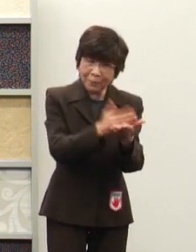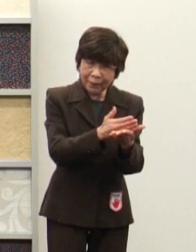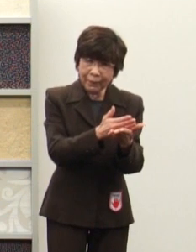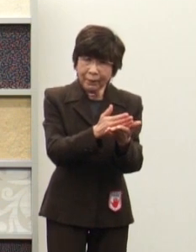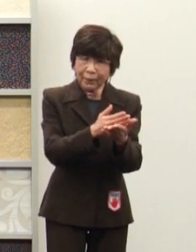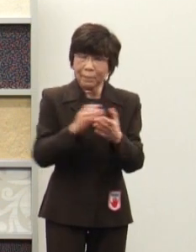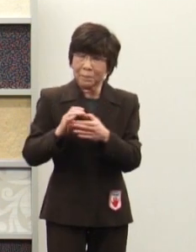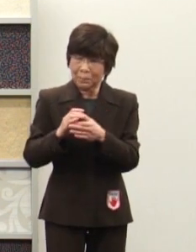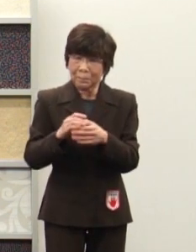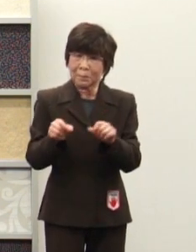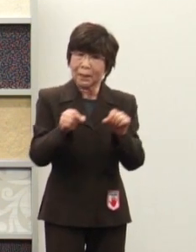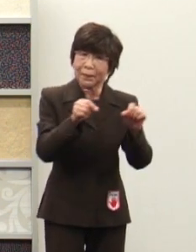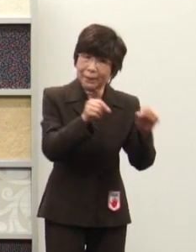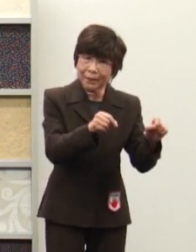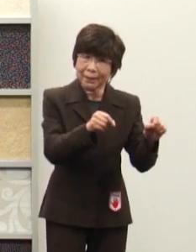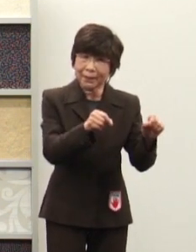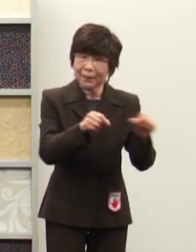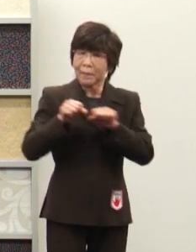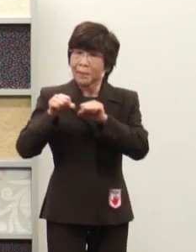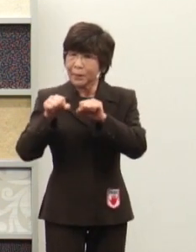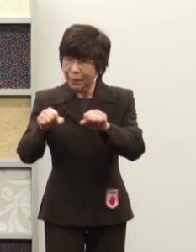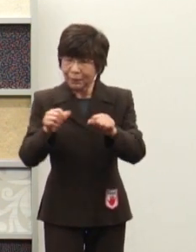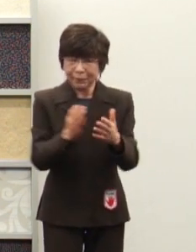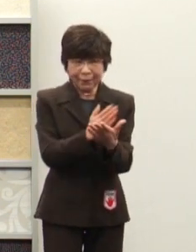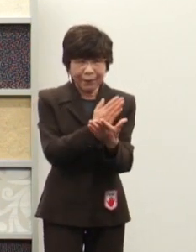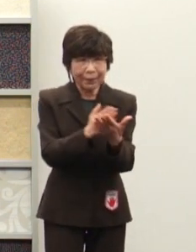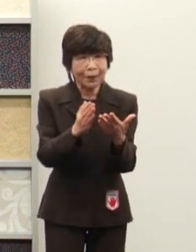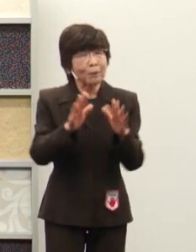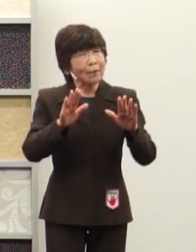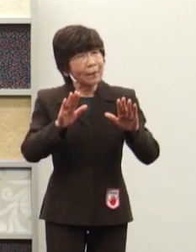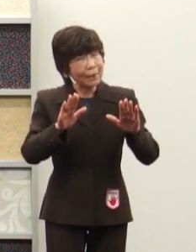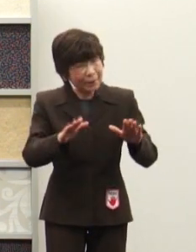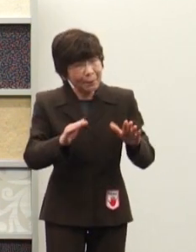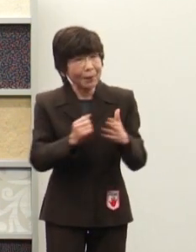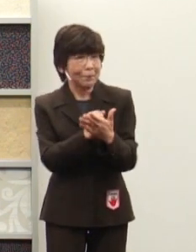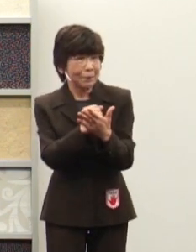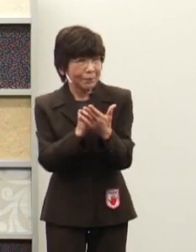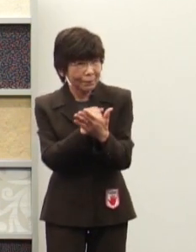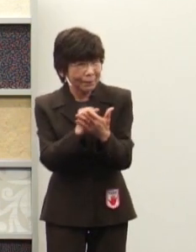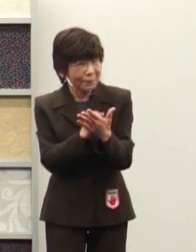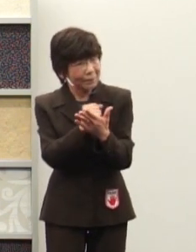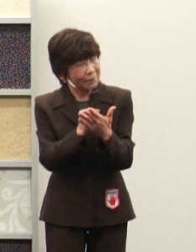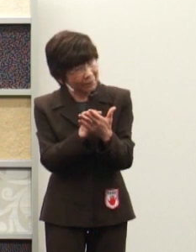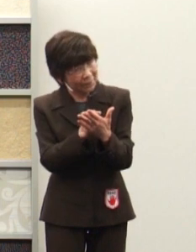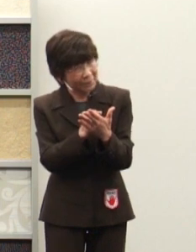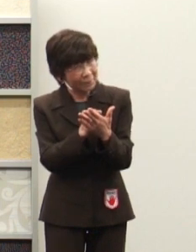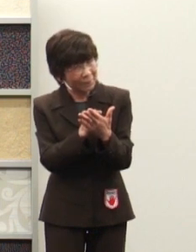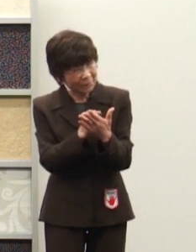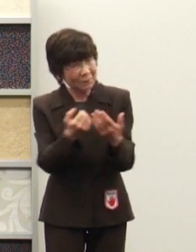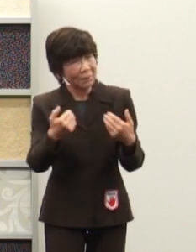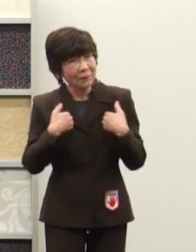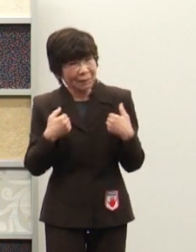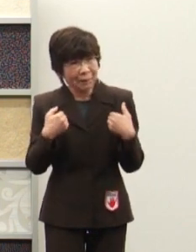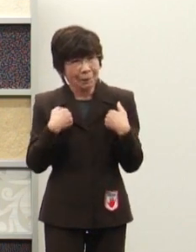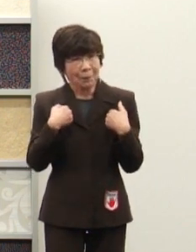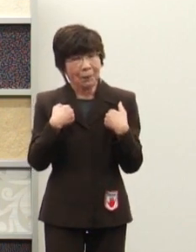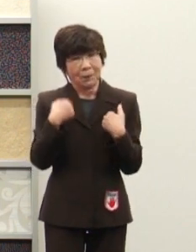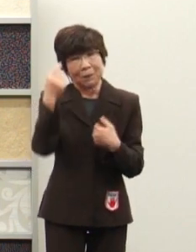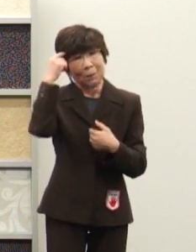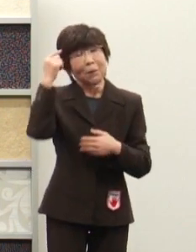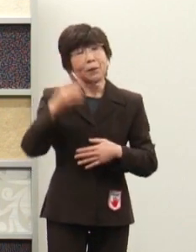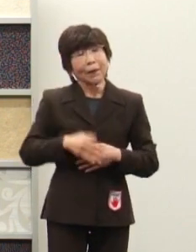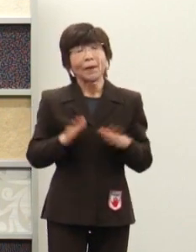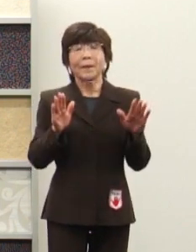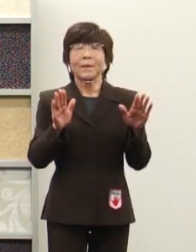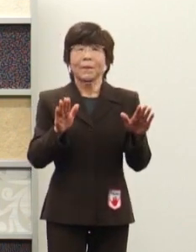までで粘ったわけですけども、まあ、このタイミングでやらないともう大変な関係各位にご迷惑をおかけしてしまうということで、